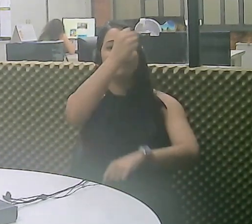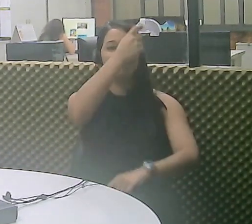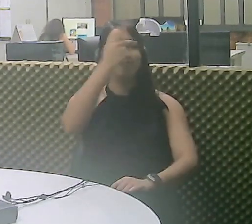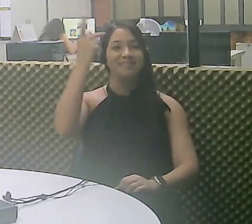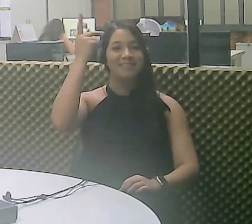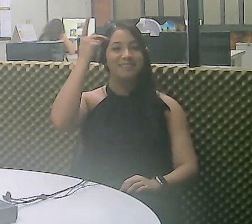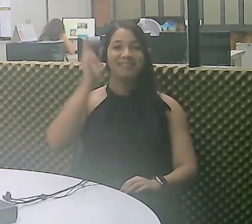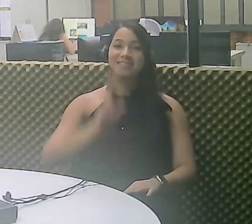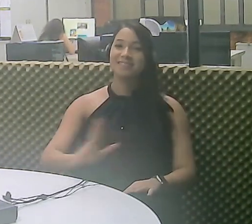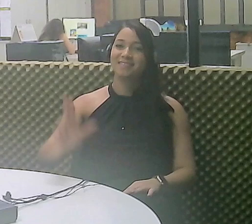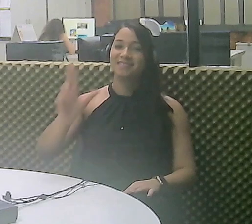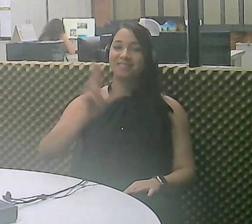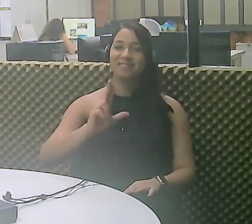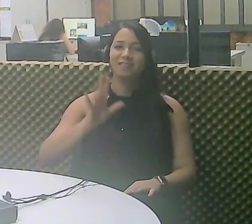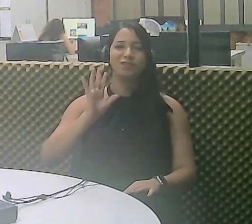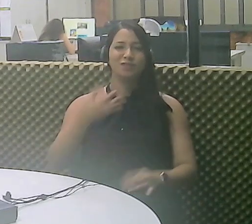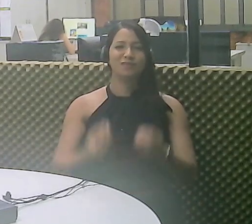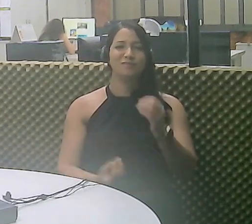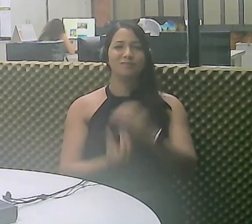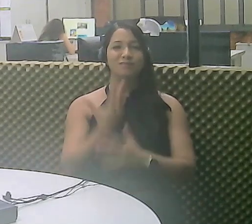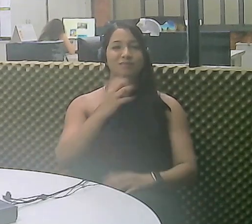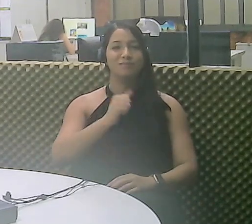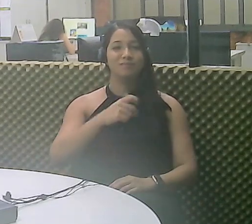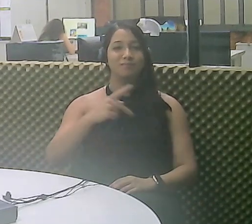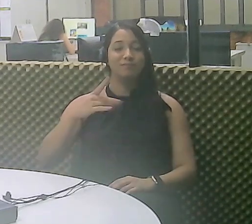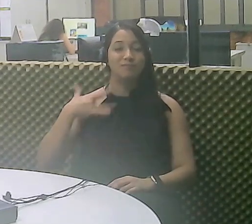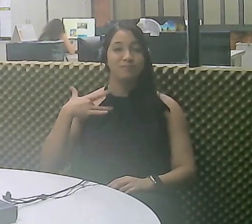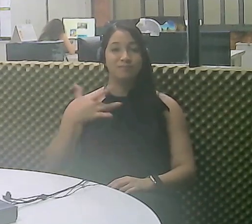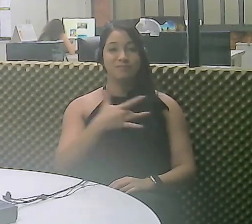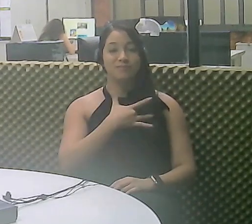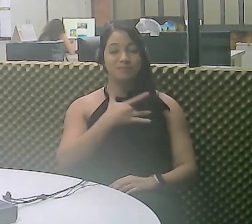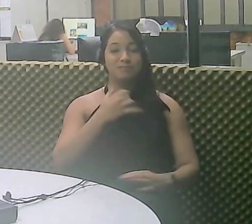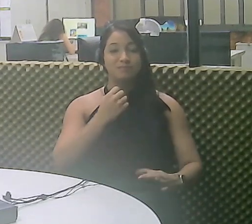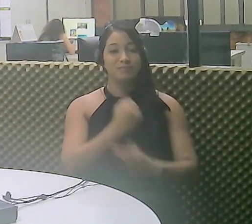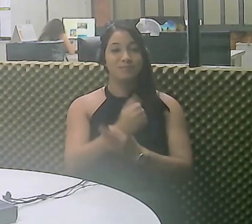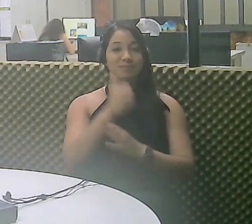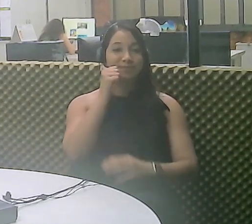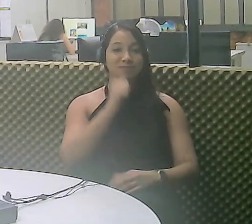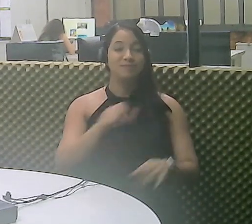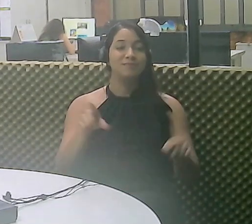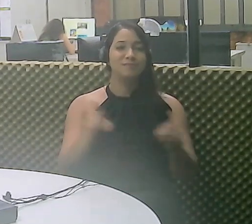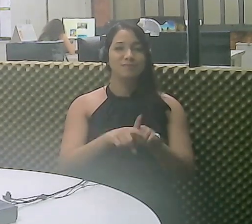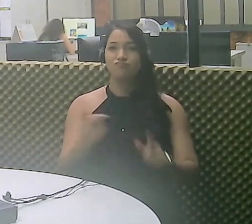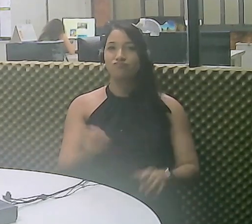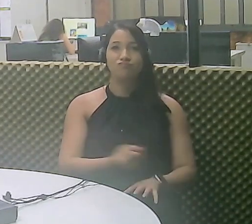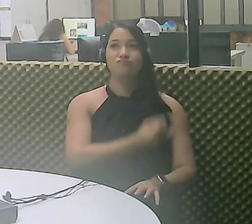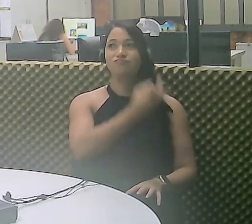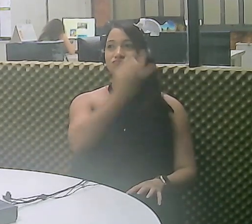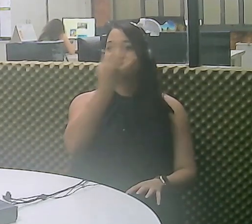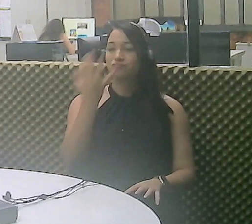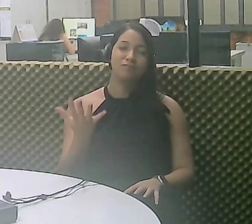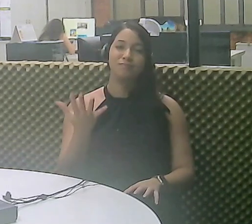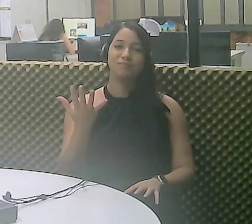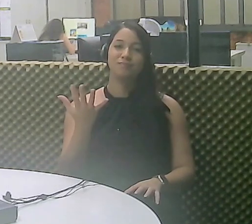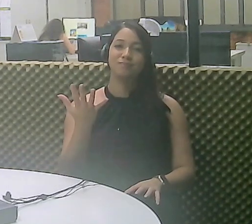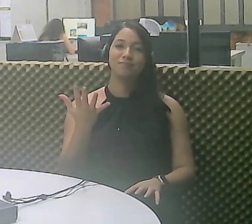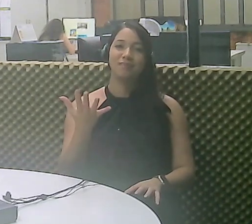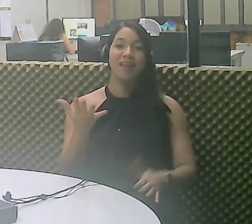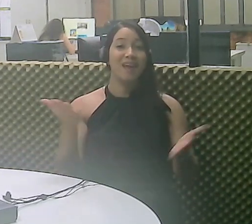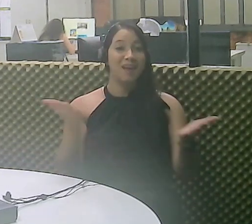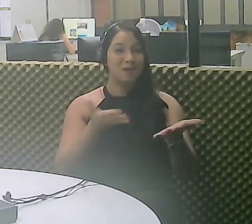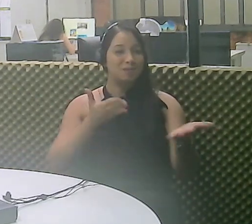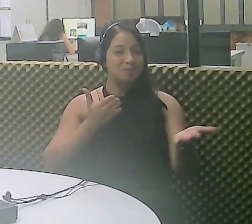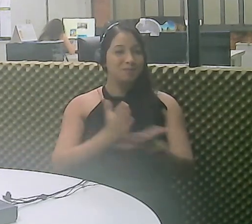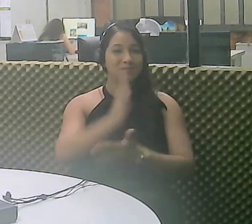com a prefeitura de Uberlândia. Ela já criou aplicativos de saúde, de segurança para mulher e muitos outros. Agora lança